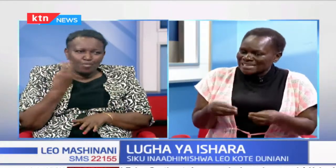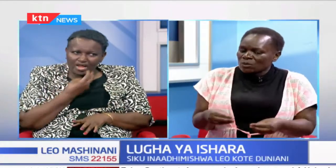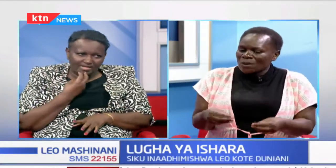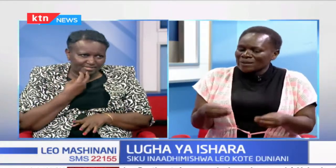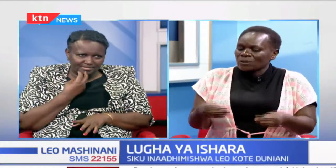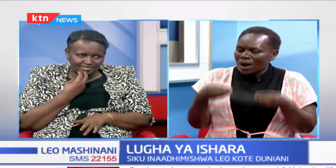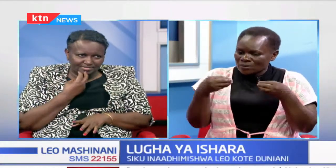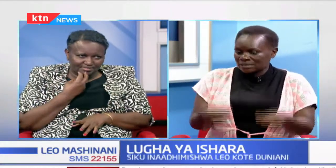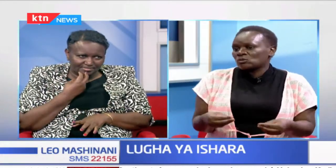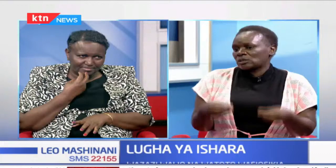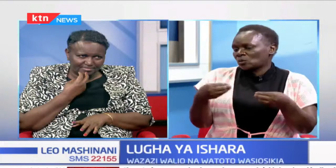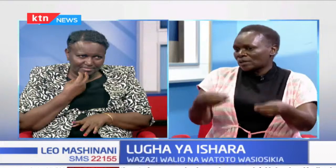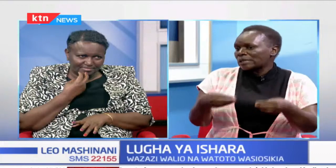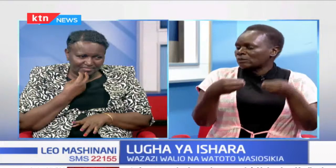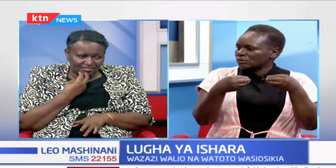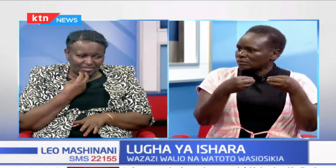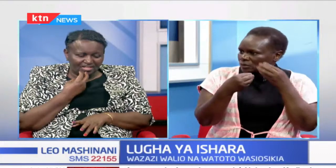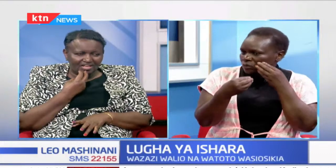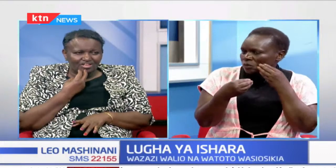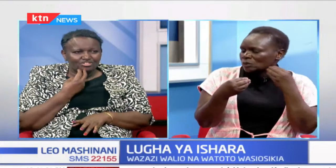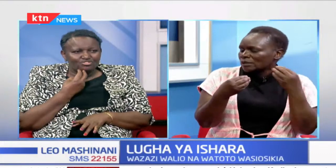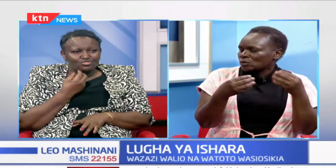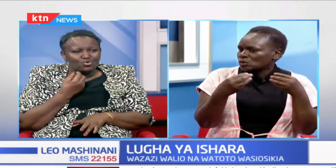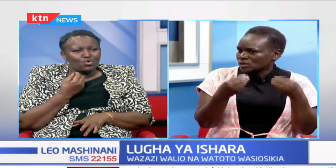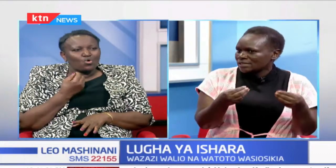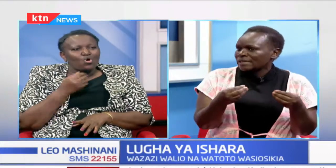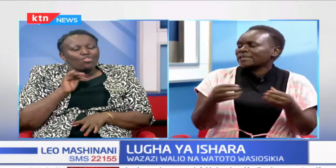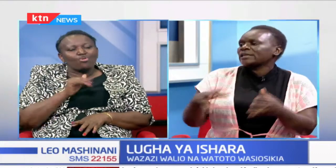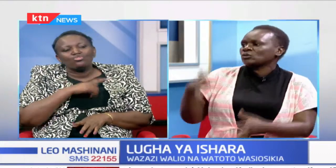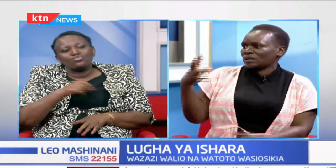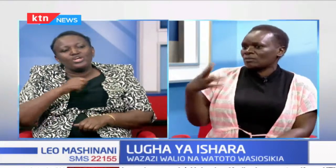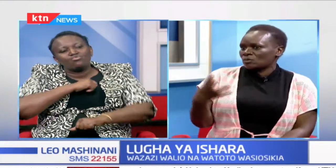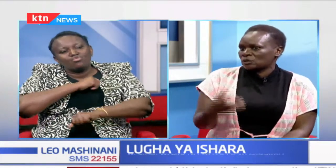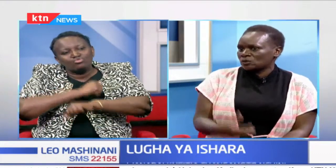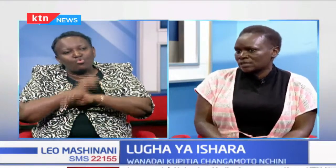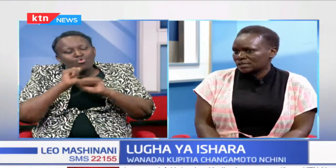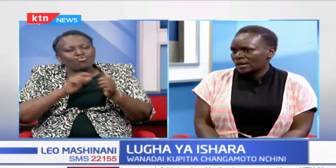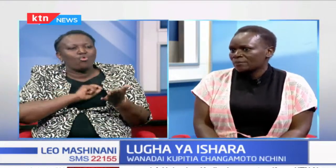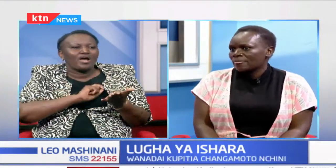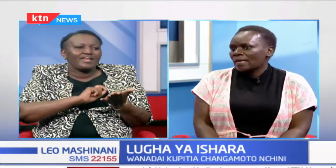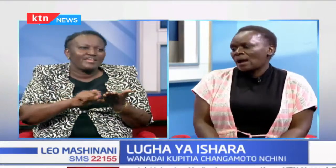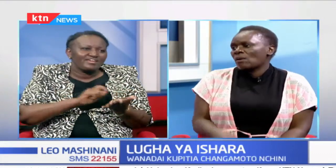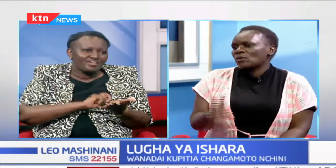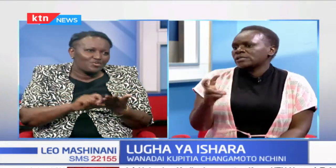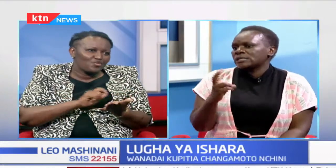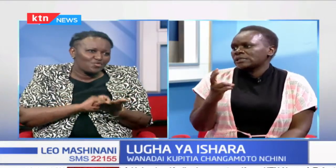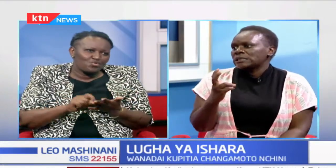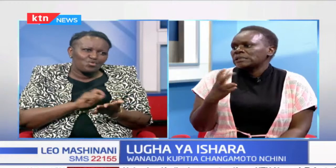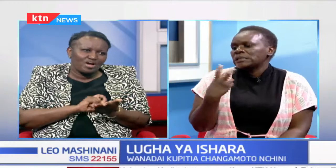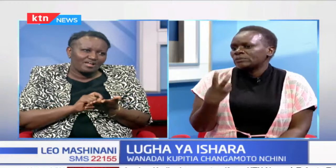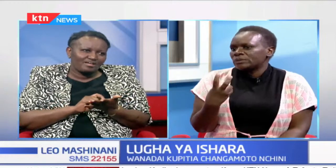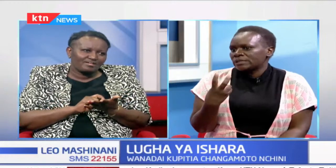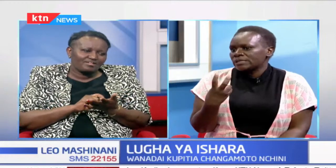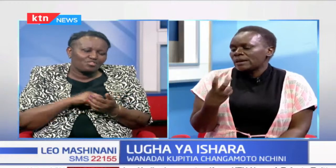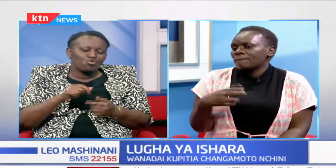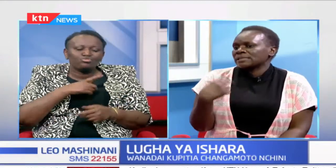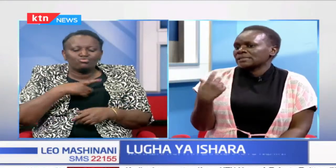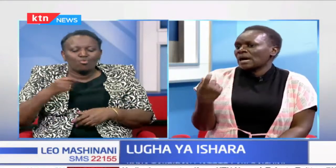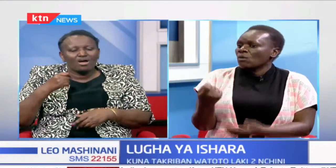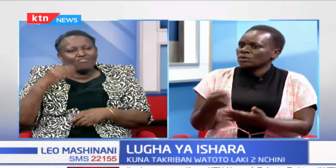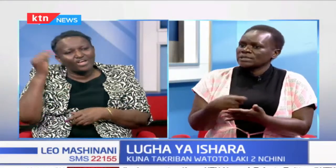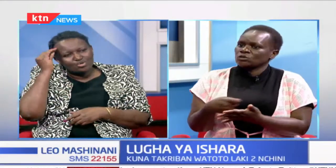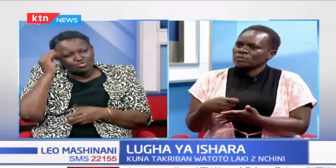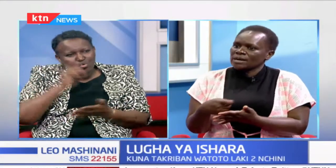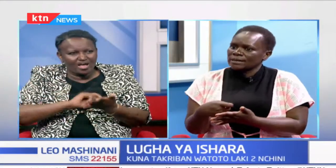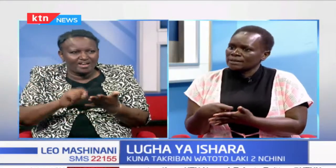wale wamezaliwa wakiwa hawasikii. Unajua kuna ile kutosikia ile inakuja kama unasikia. Hawawezi lip read. But